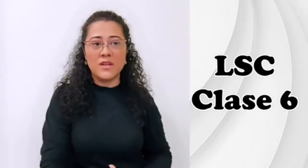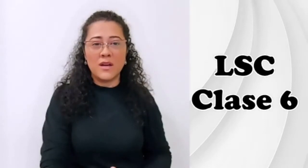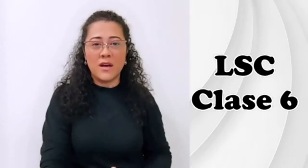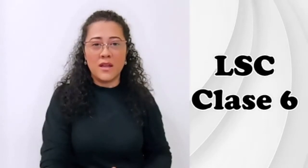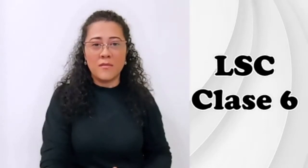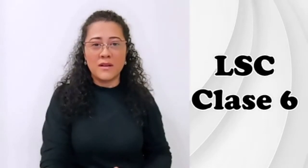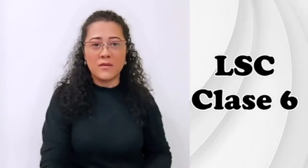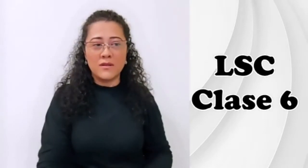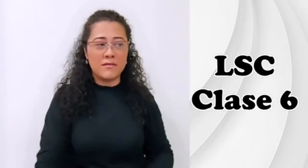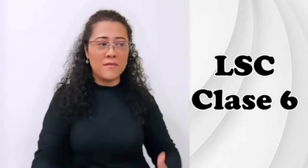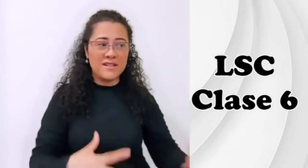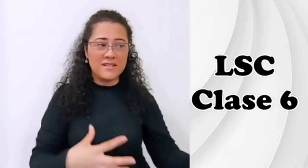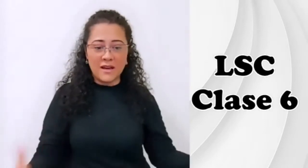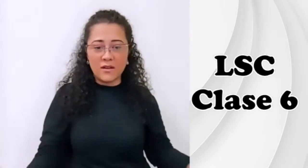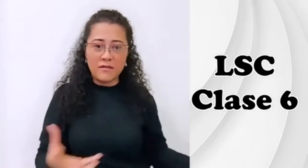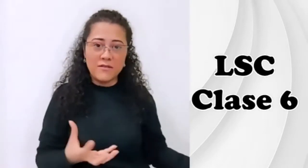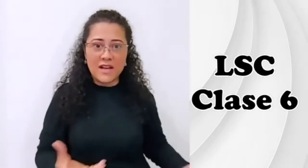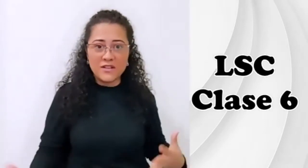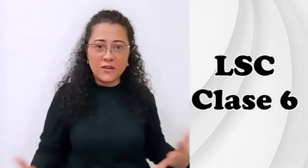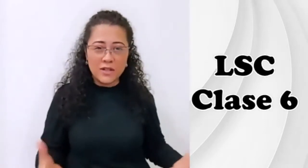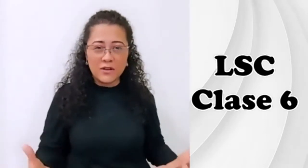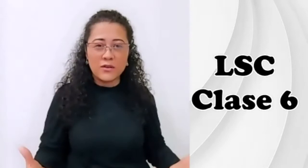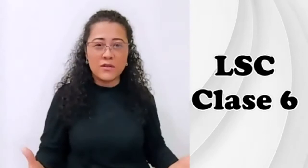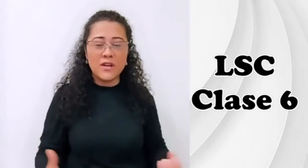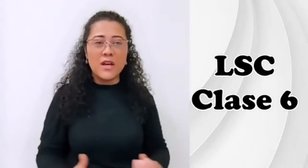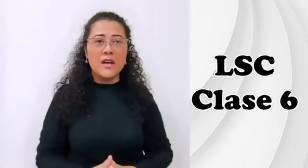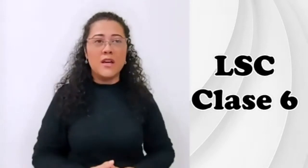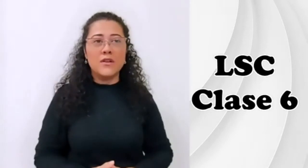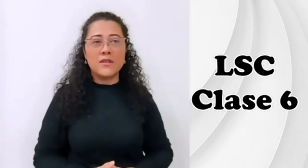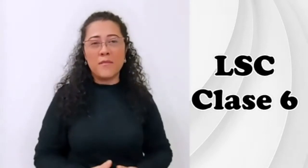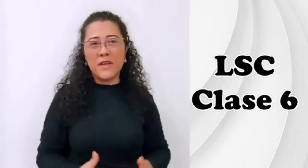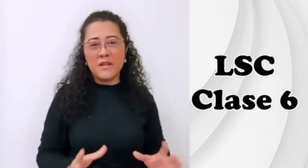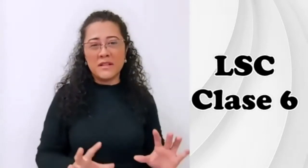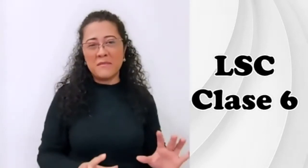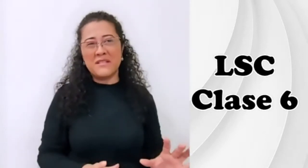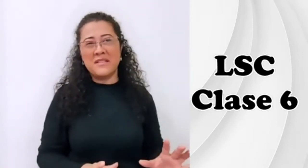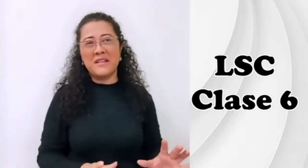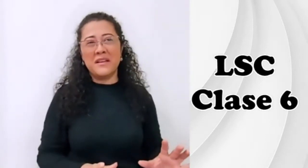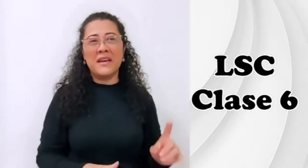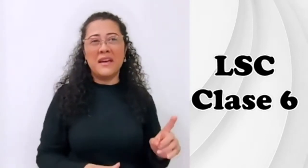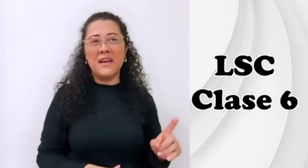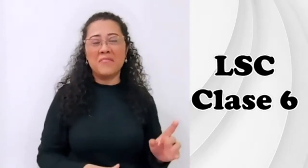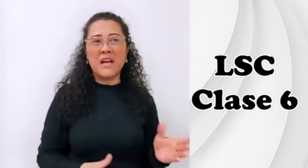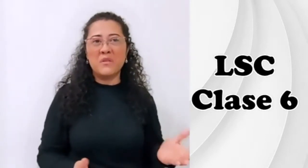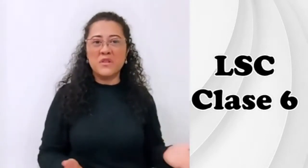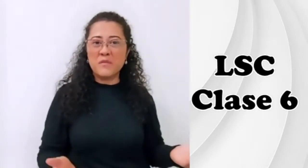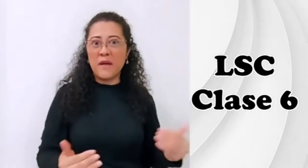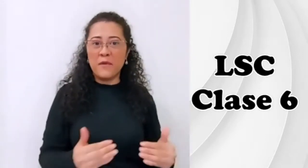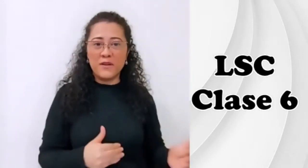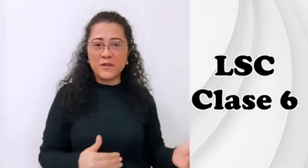música con demasiado vibración y todo, ellos rápidamente también sienten que algunos, por ejemplo,